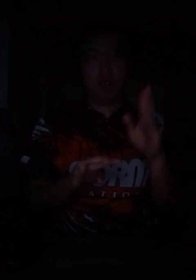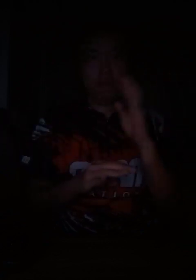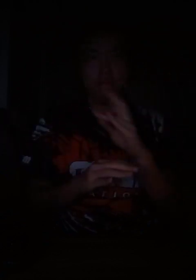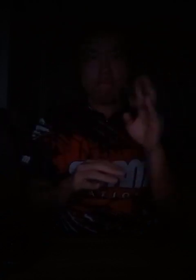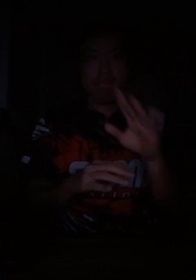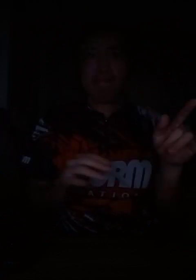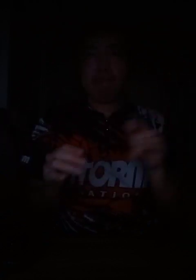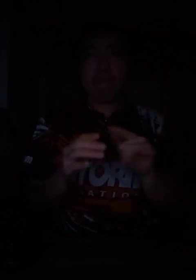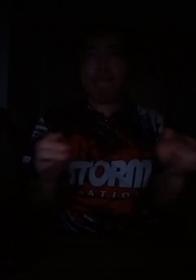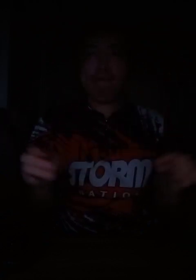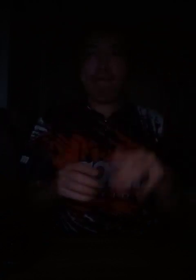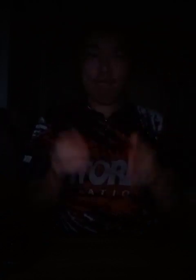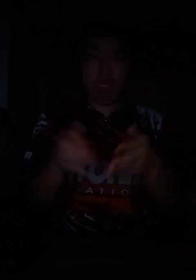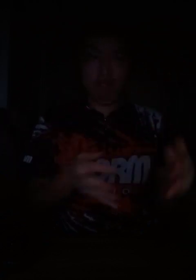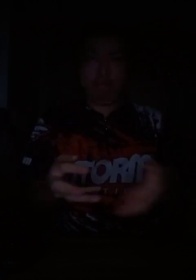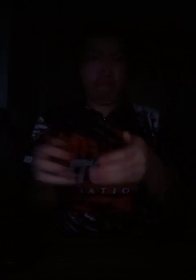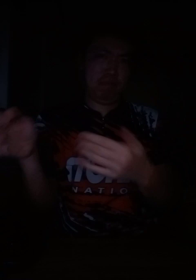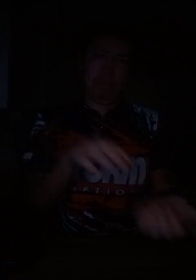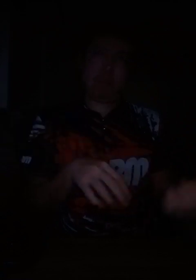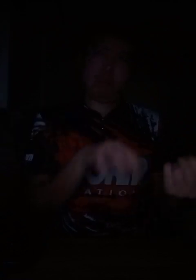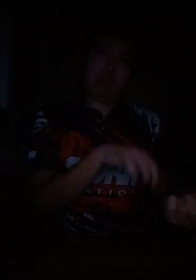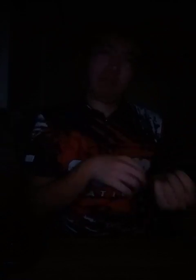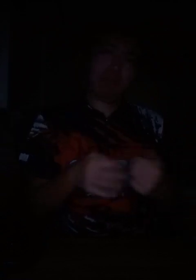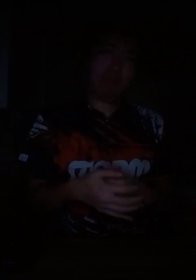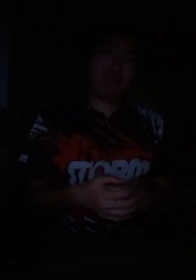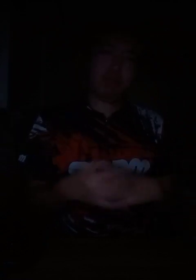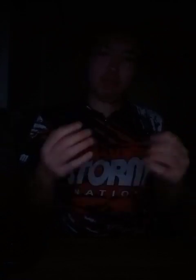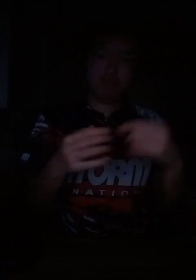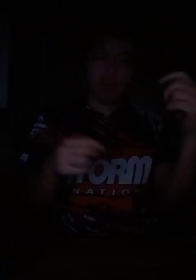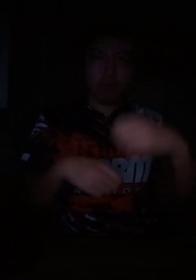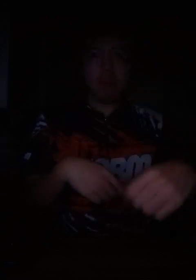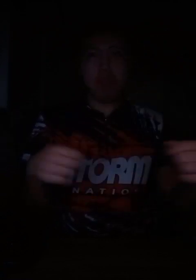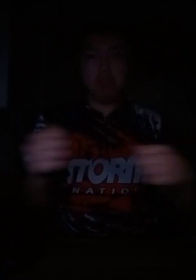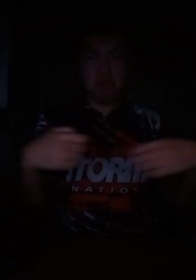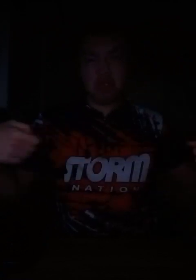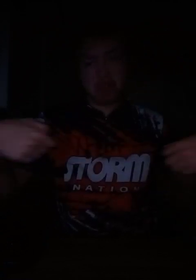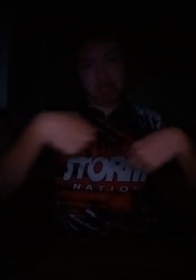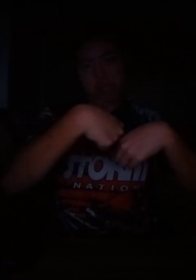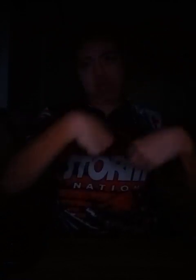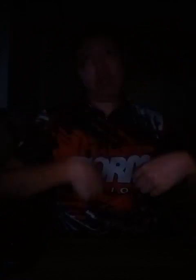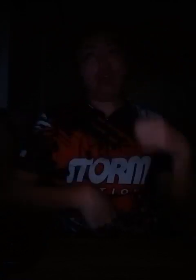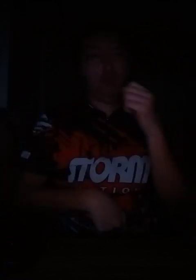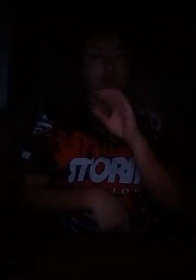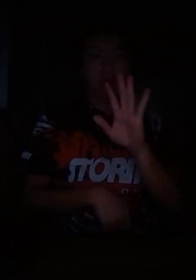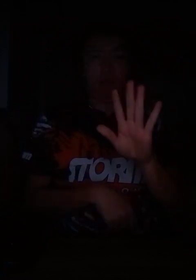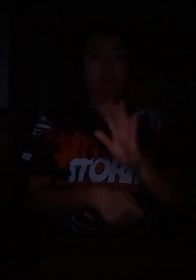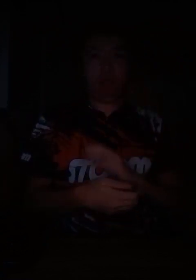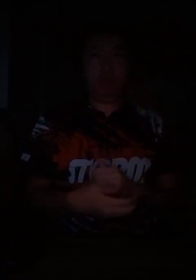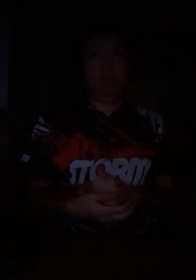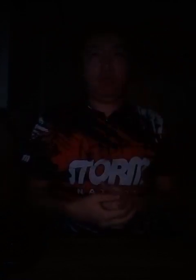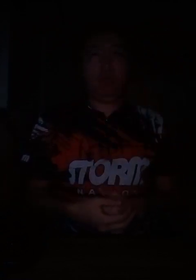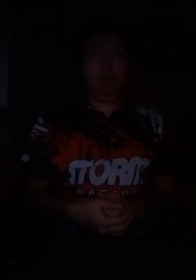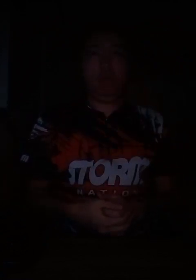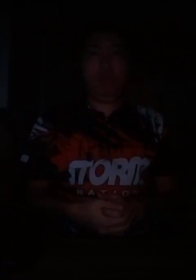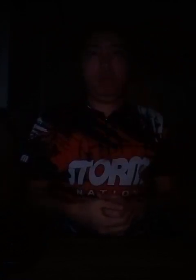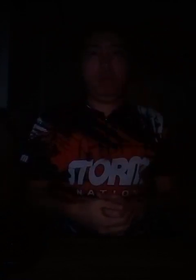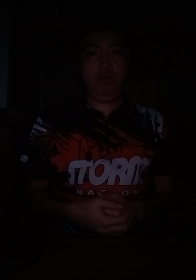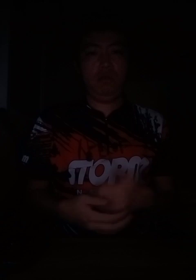2.5톤 트럭이 빗길에 미끄러져 넘어지고 뒤따르던 차량이 들이받는 사고가 발생했습니다. 이어 두 차량을 본